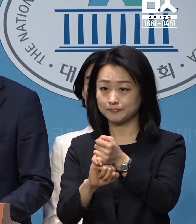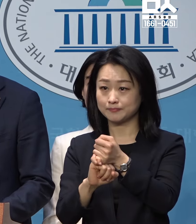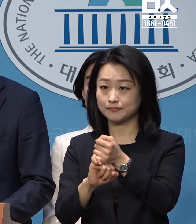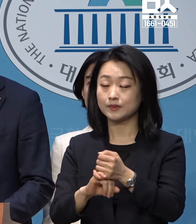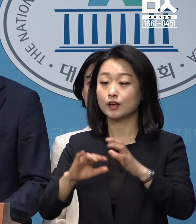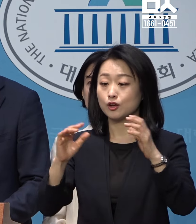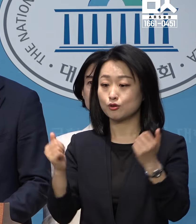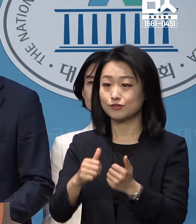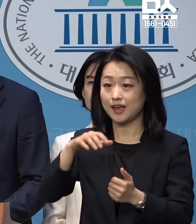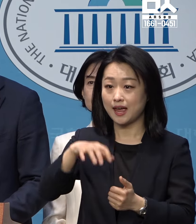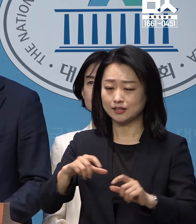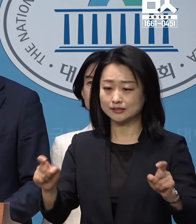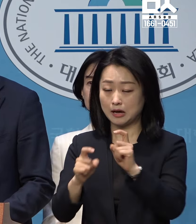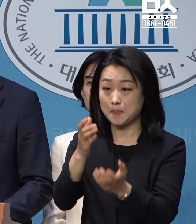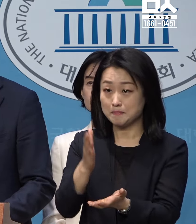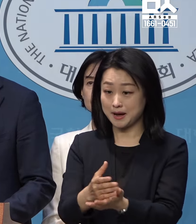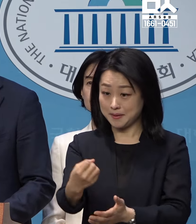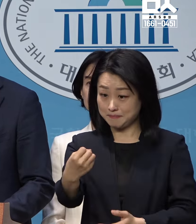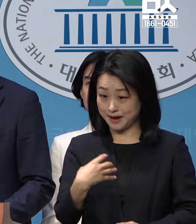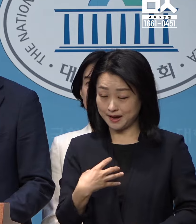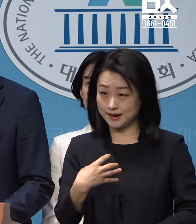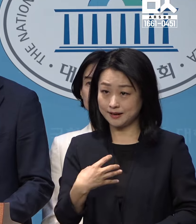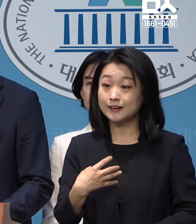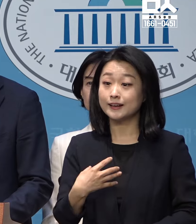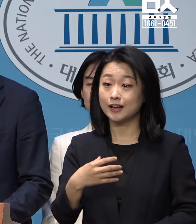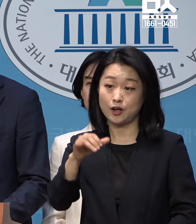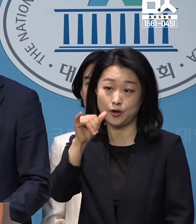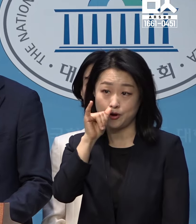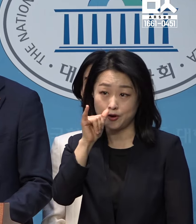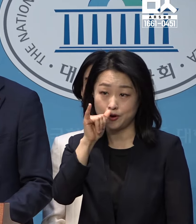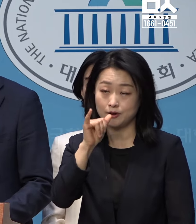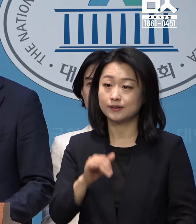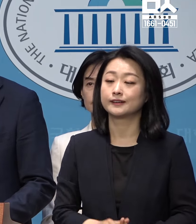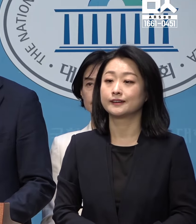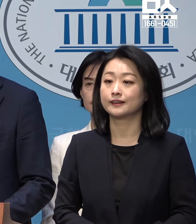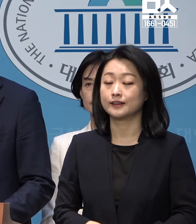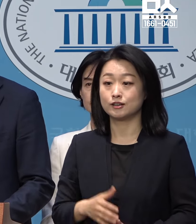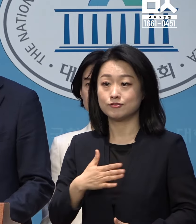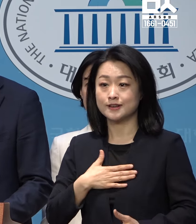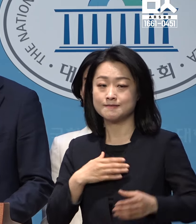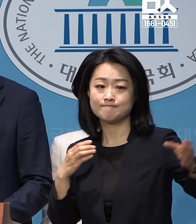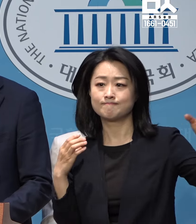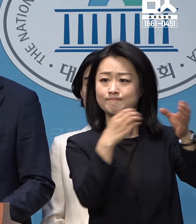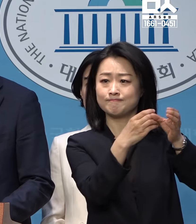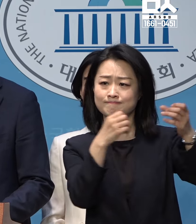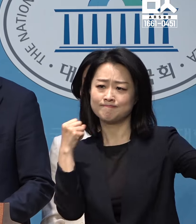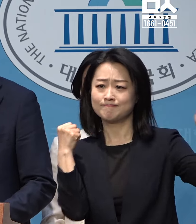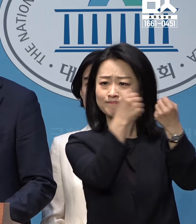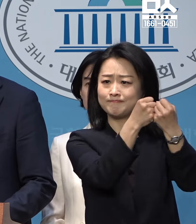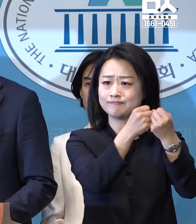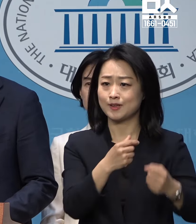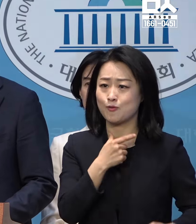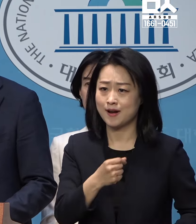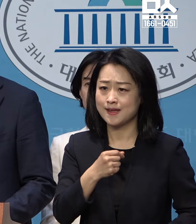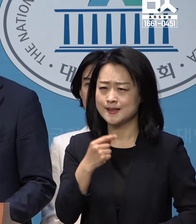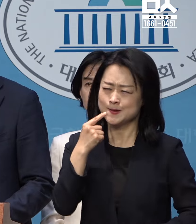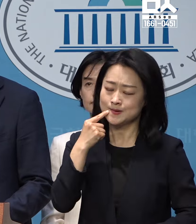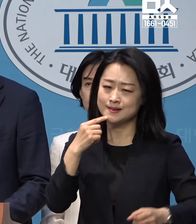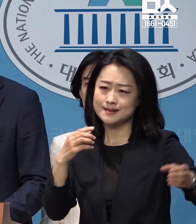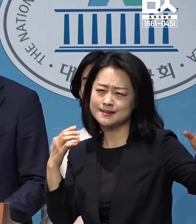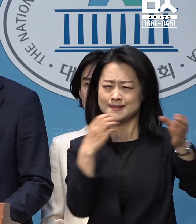국회에서 싸움 좀 그만하라 고들 하십니다. 저희는 싸우겠습니다. 아주 독하게